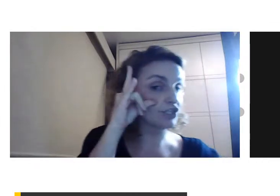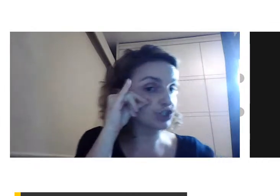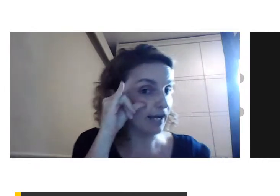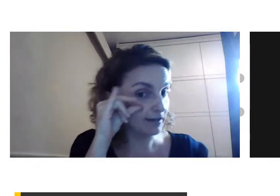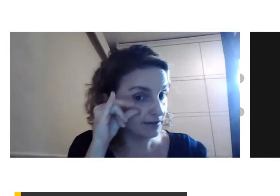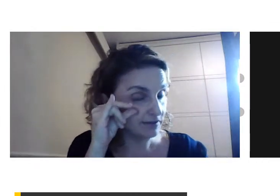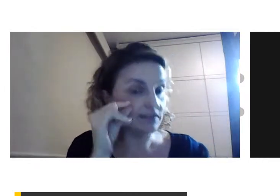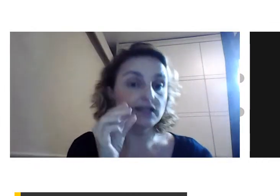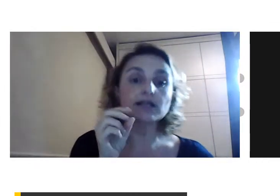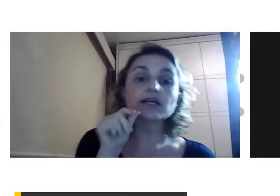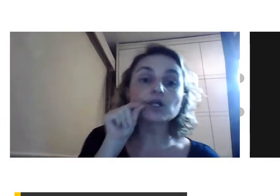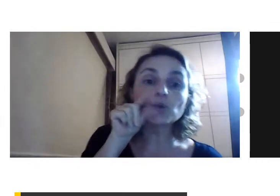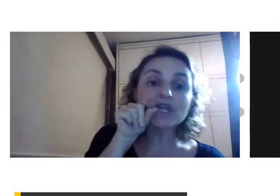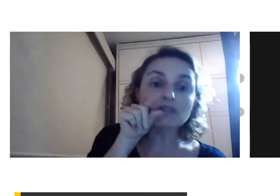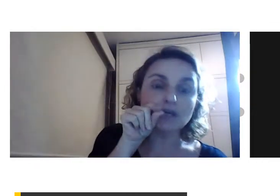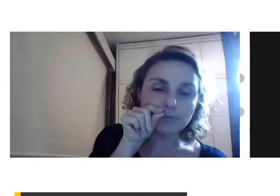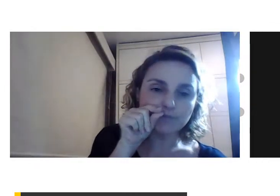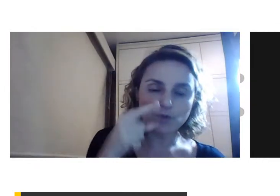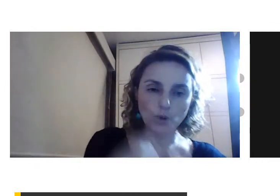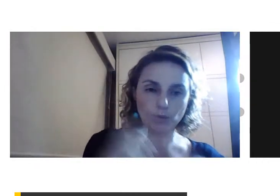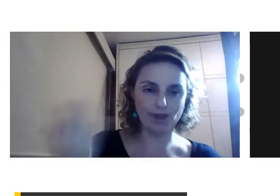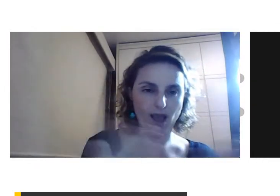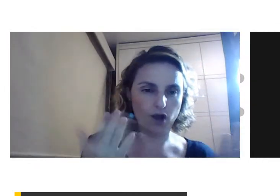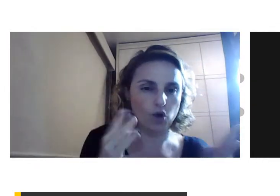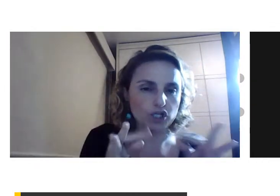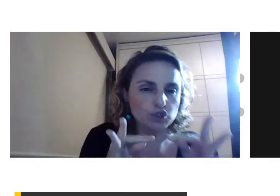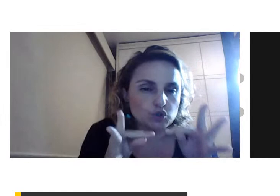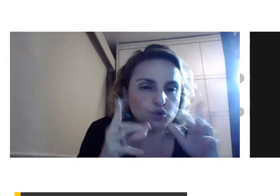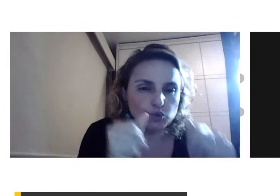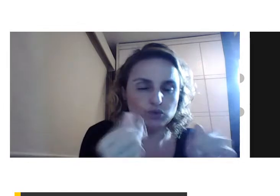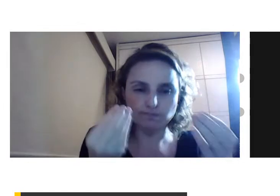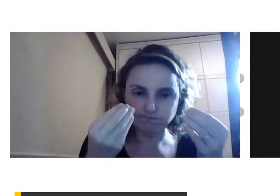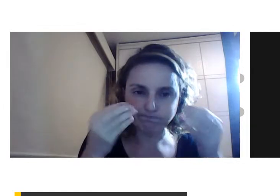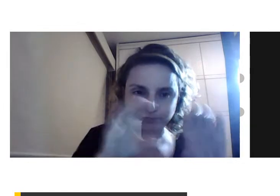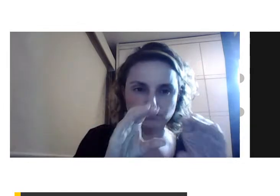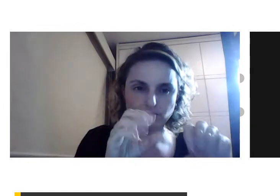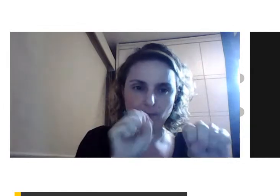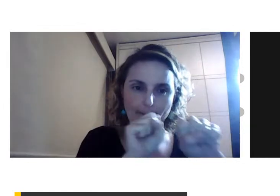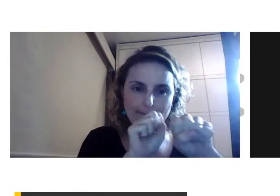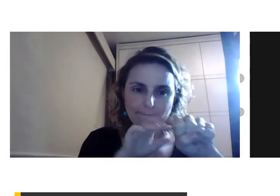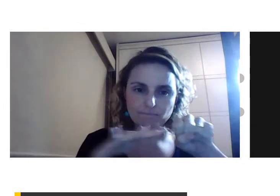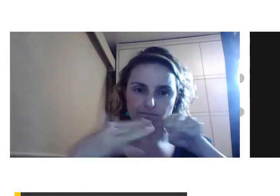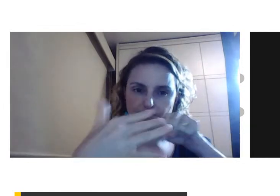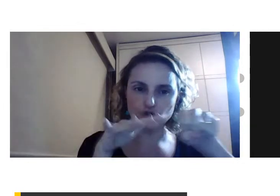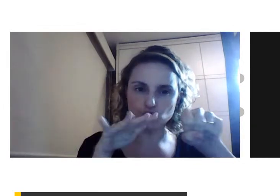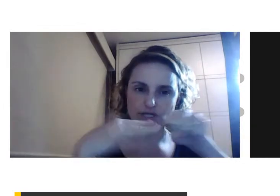nós temos Facebook YouTube e no Instagram e no Twitter